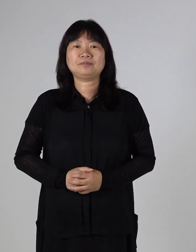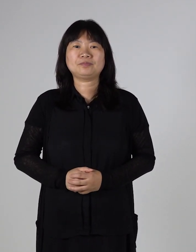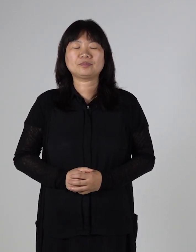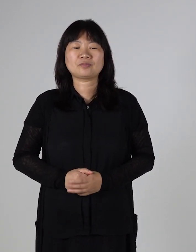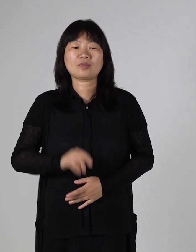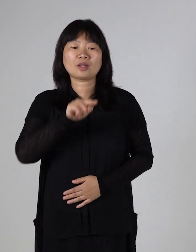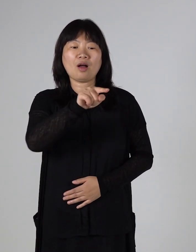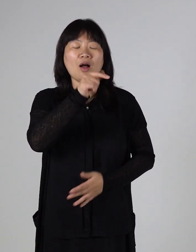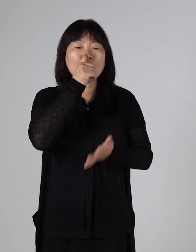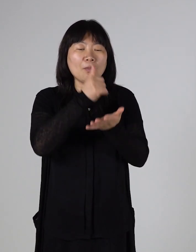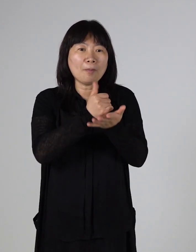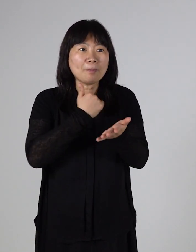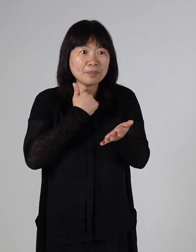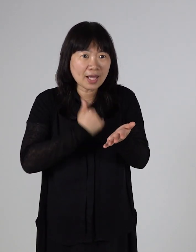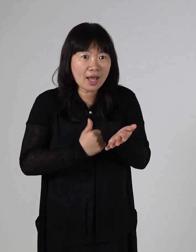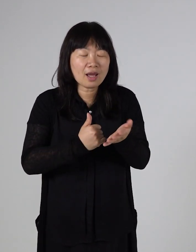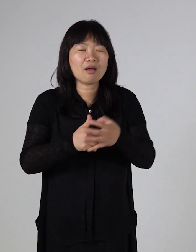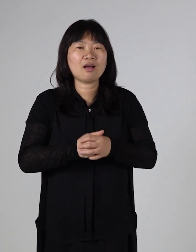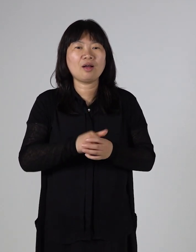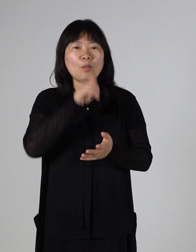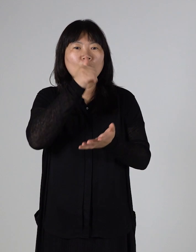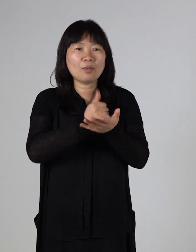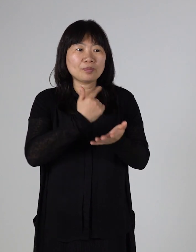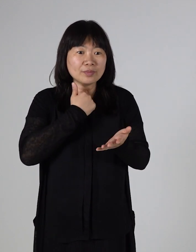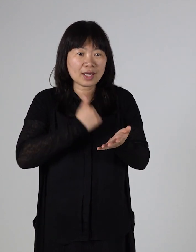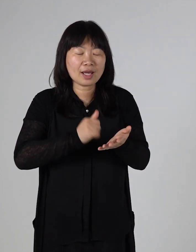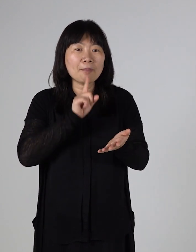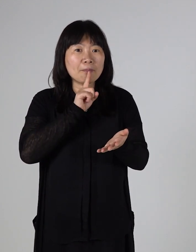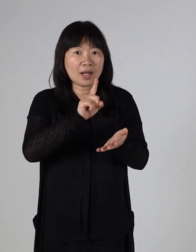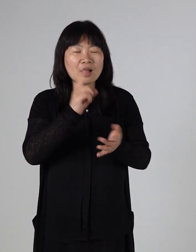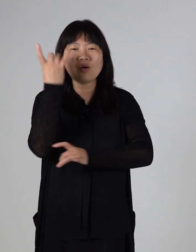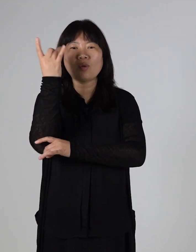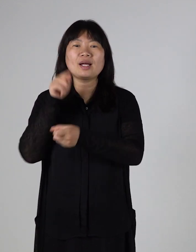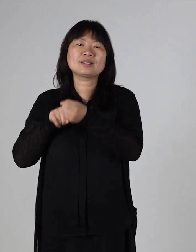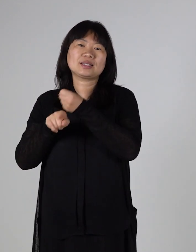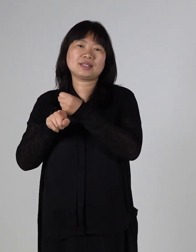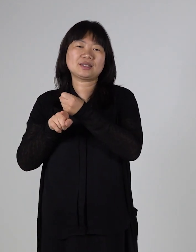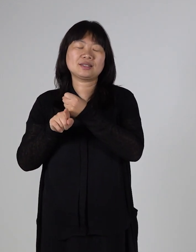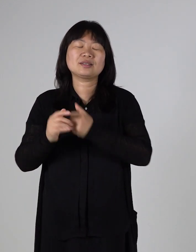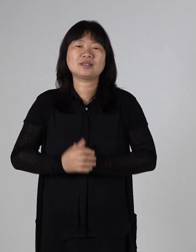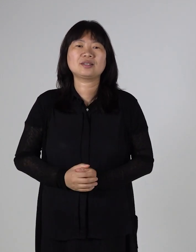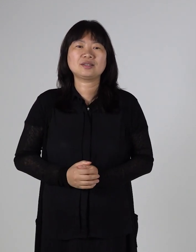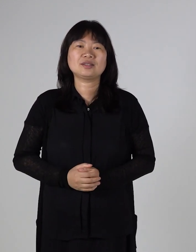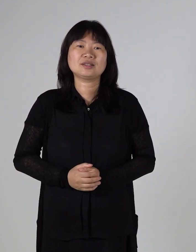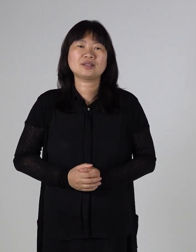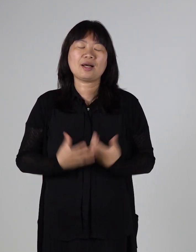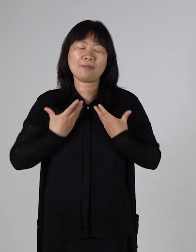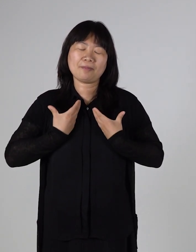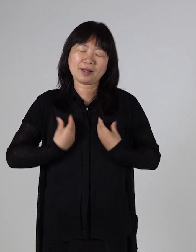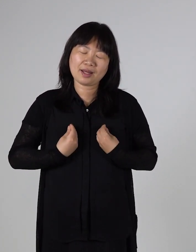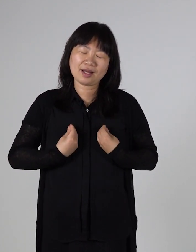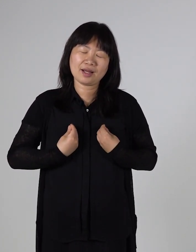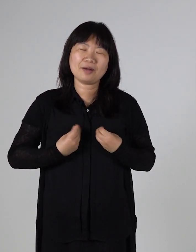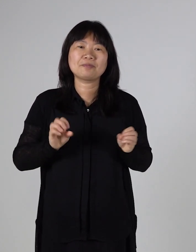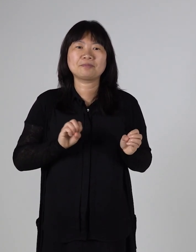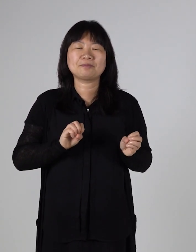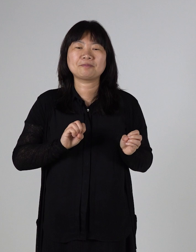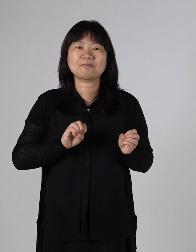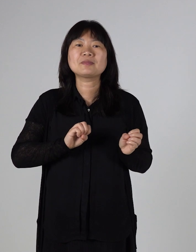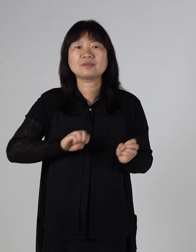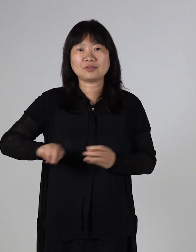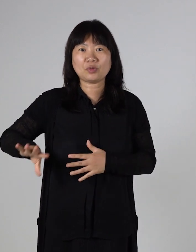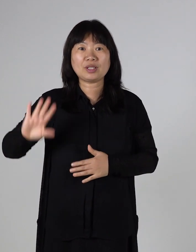너를 범죄하게 하거든, 이 범죄라는 말도 원래 뜻은 실족해 하다라는 의미예요. 실족해 하다.